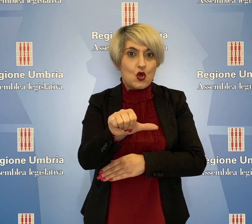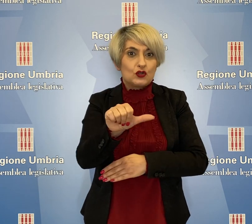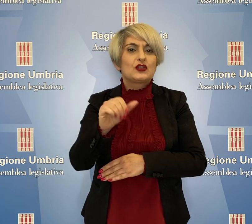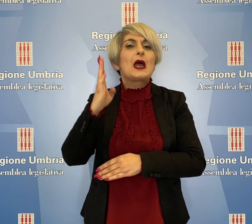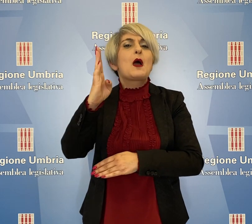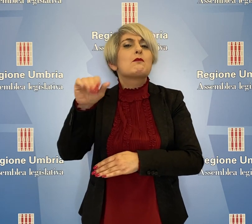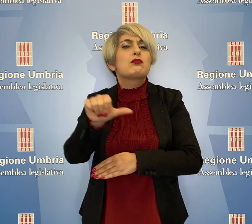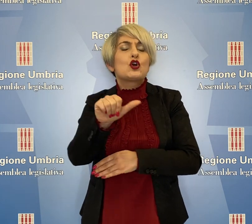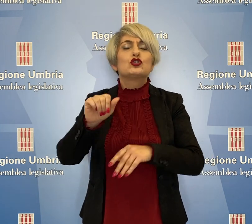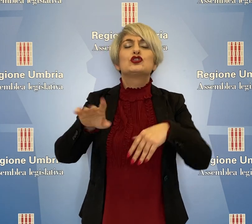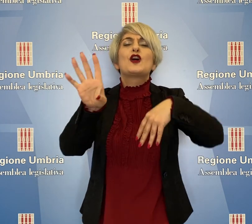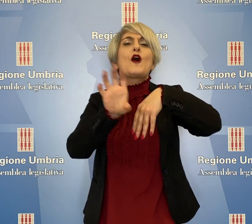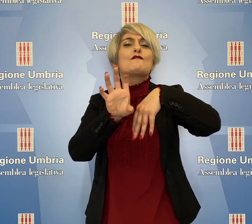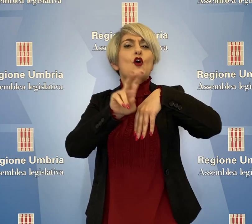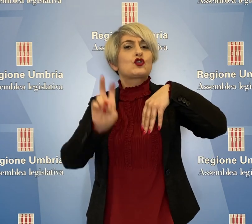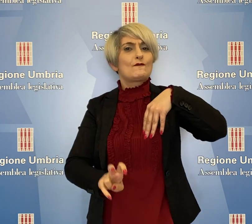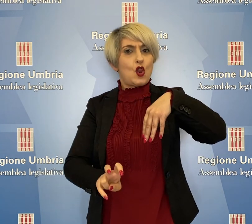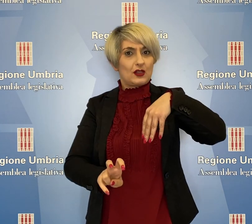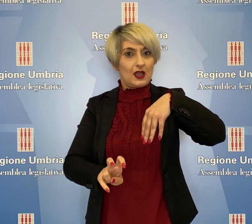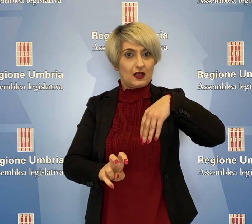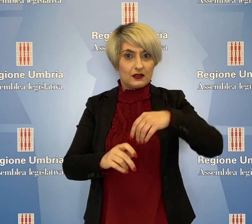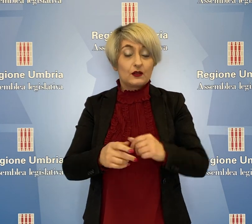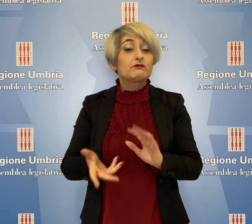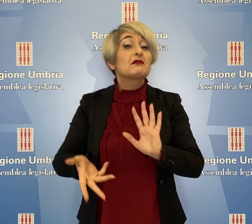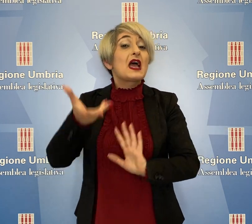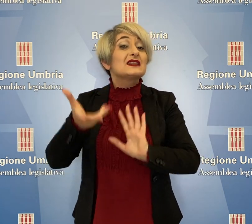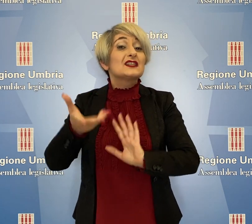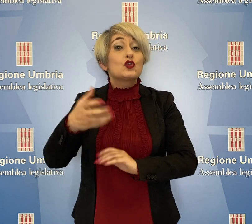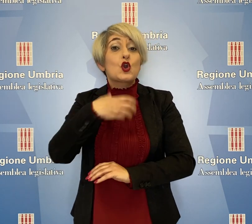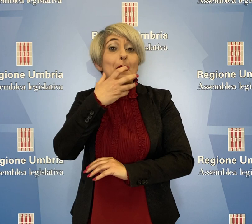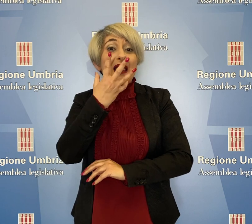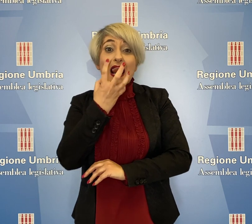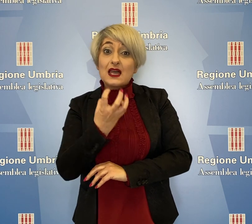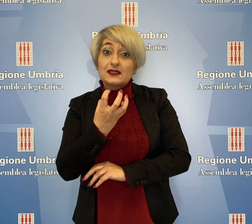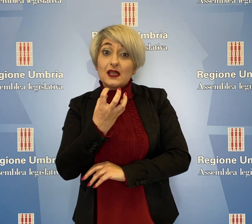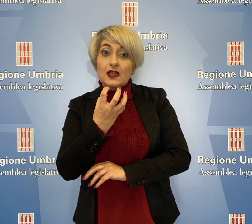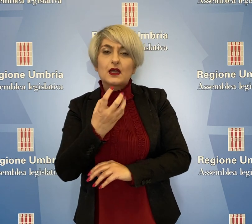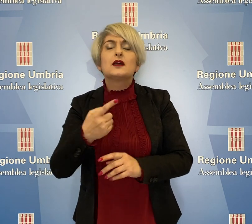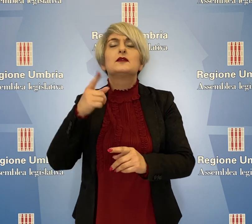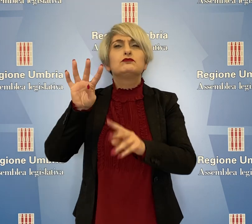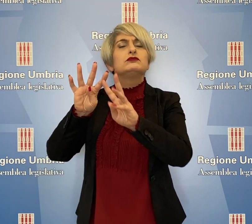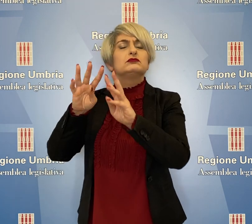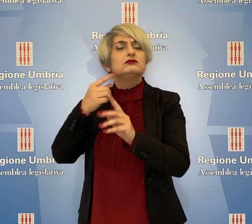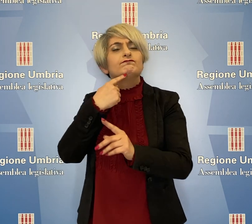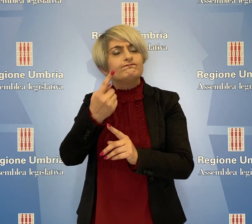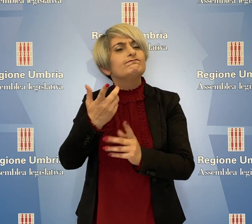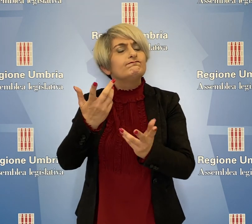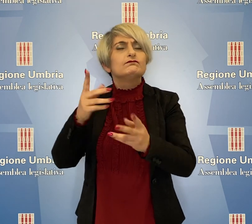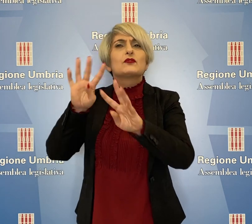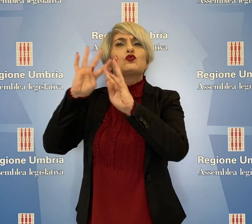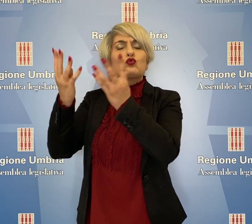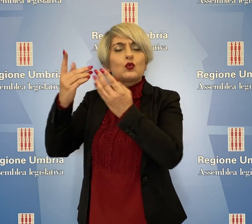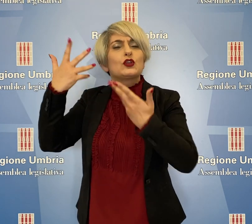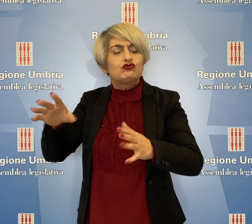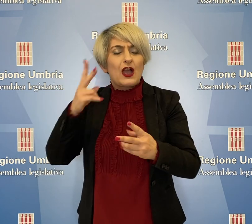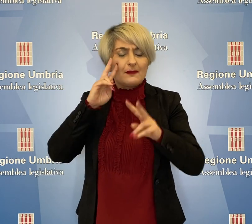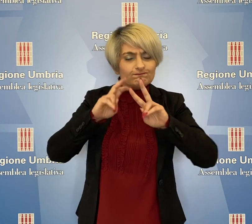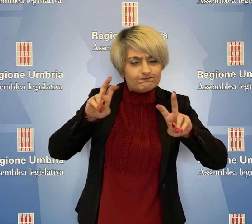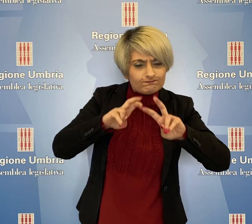fotovoltaico l'assessore enrico melasecche ha risposto che è intenzione della giunta procedere ad una revisione della legge